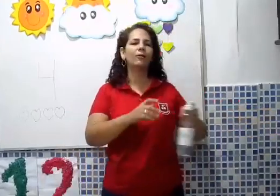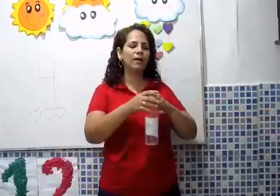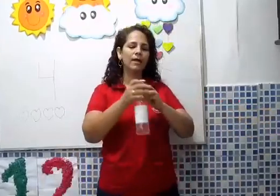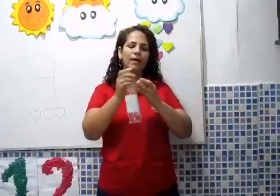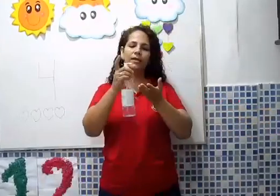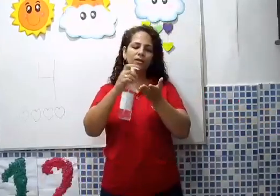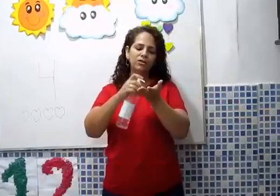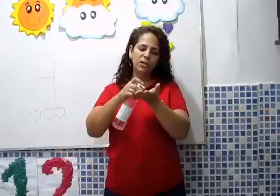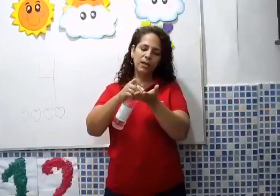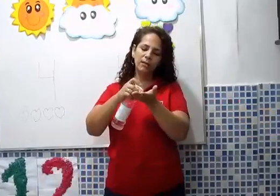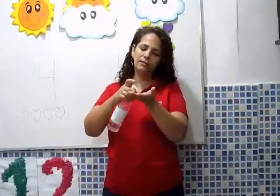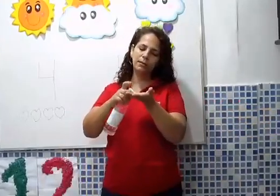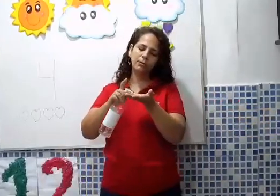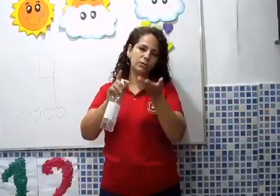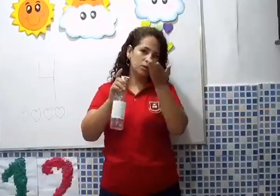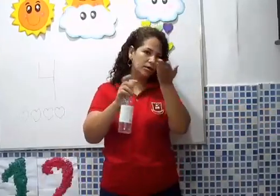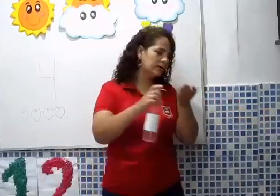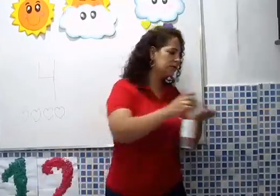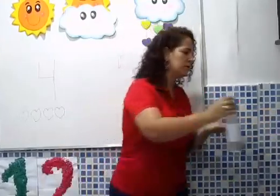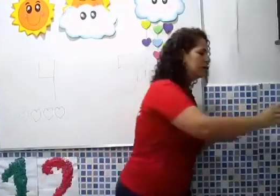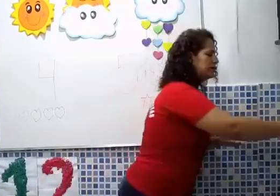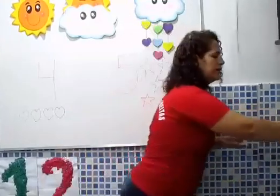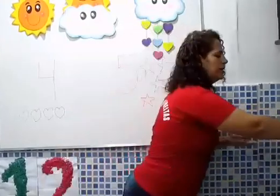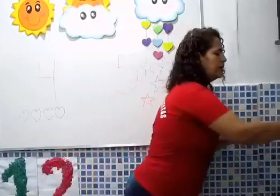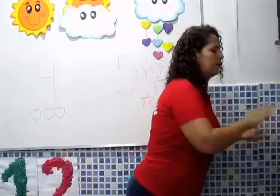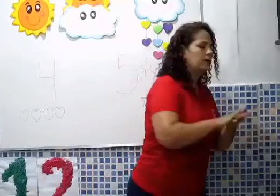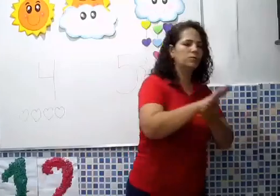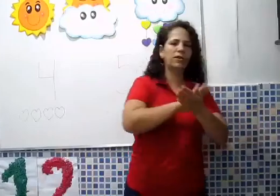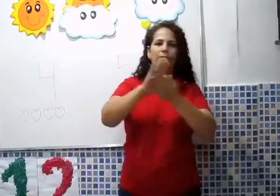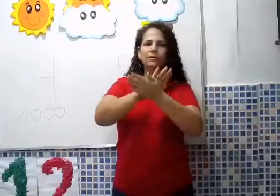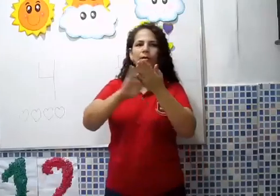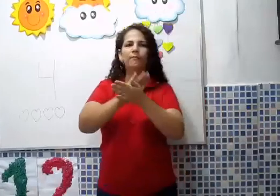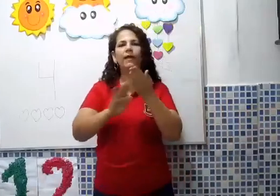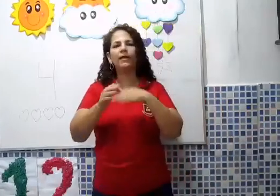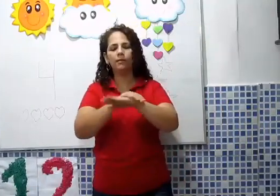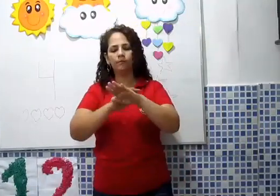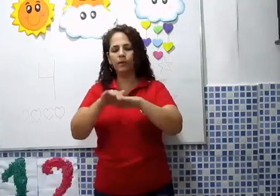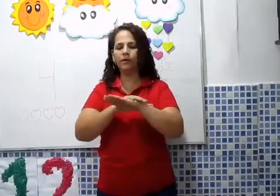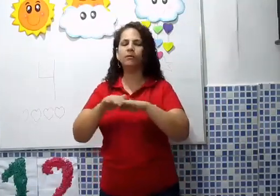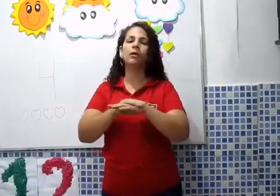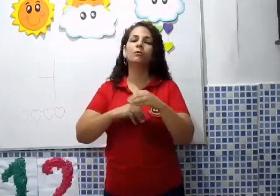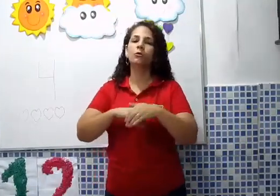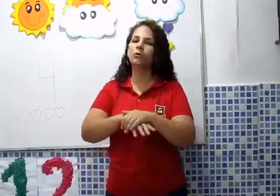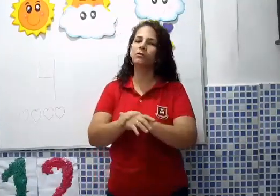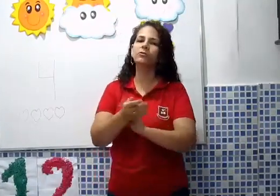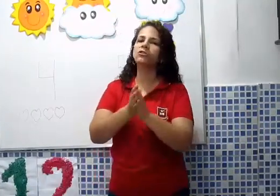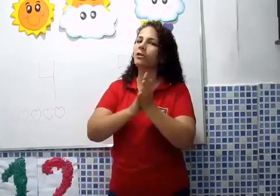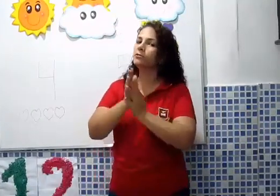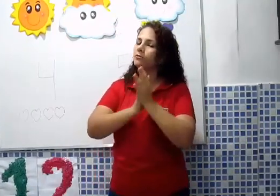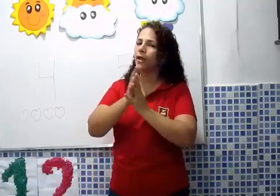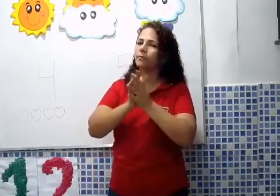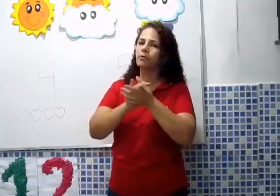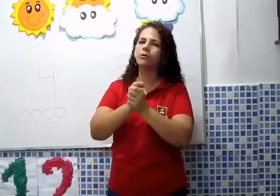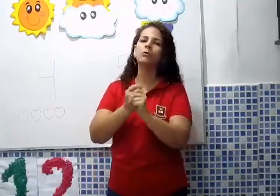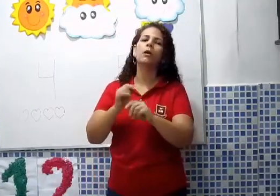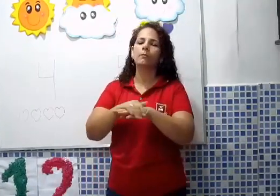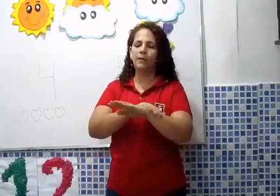aula higienizando as nossas mãos, hein? Vamos lá, manter bem limpinho, todos os dias, o tempo todo, para que